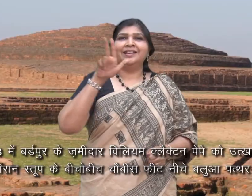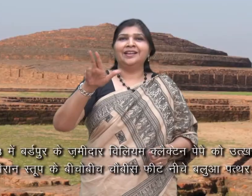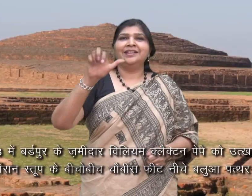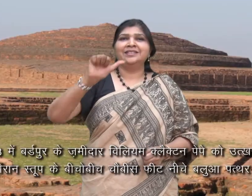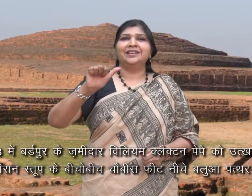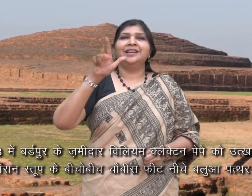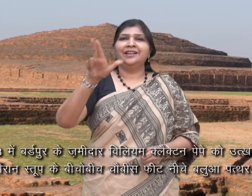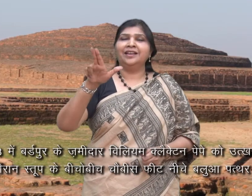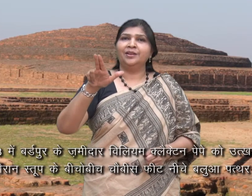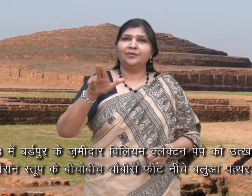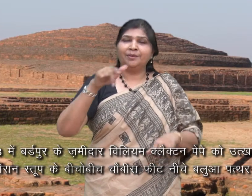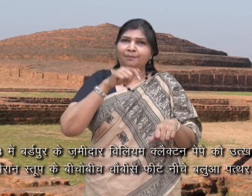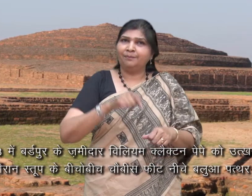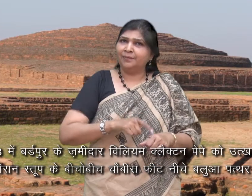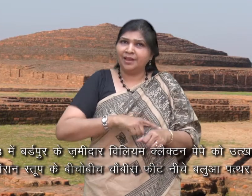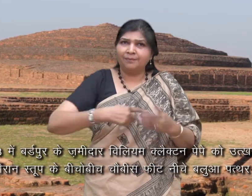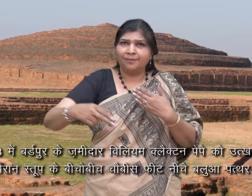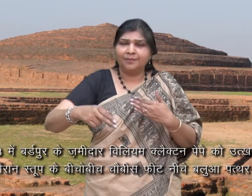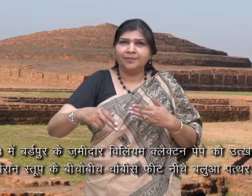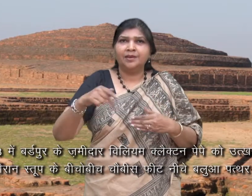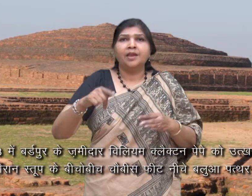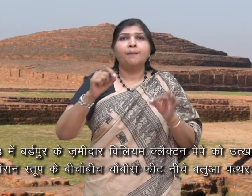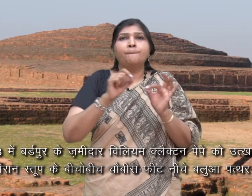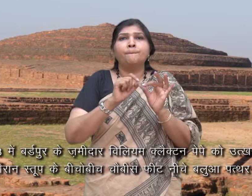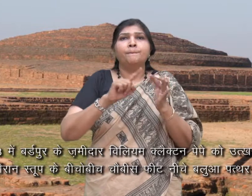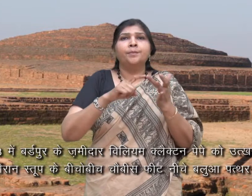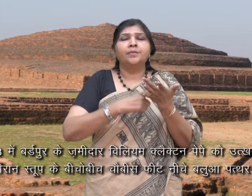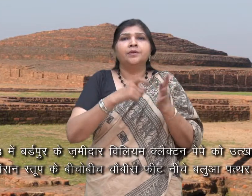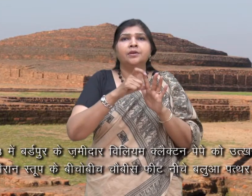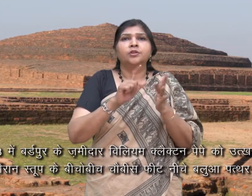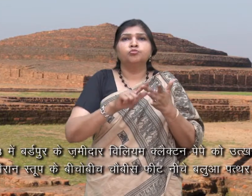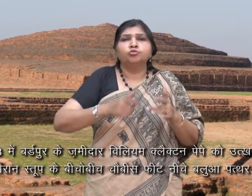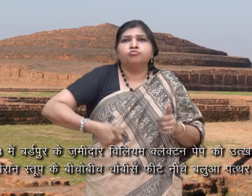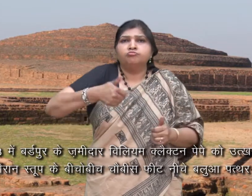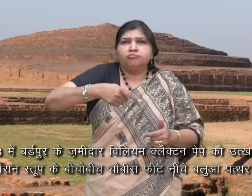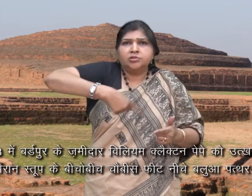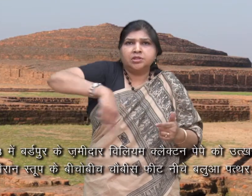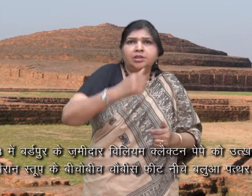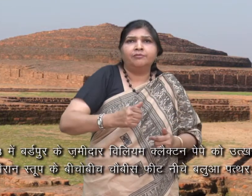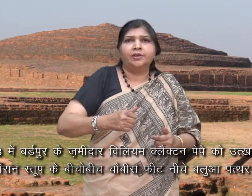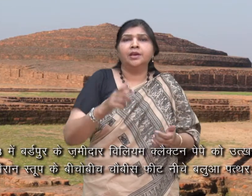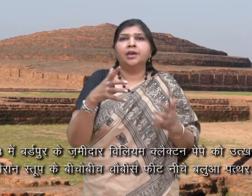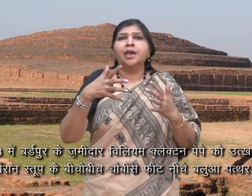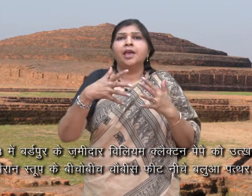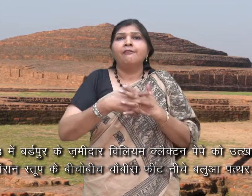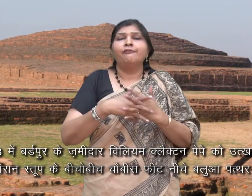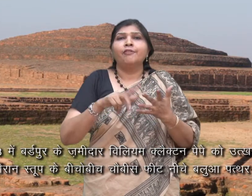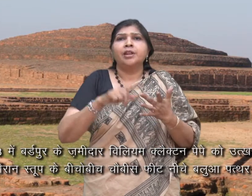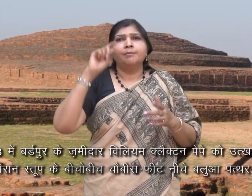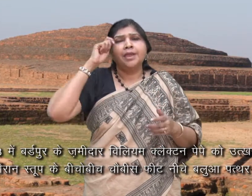(1898) में बर्डपुर के जमींदार विलियम क्लैप्टन पेपे को उत्खनन के दौरान स्तूप के बीचों